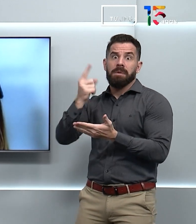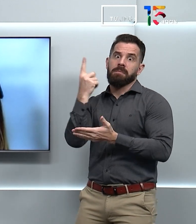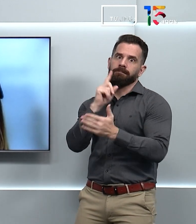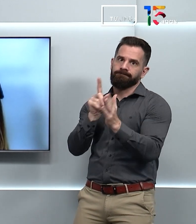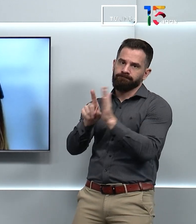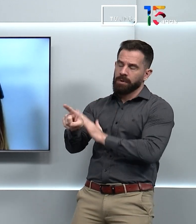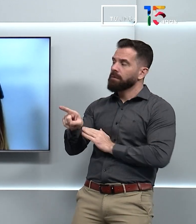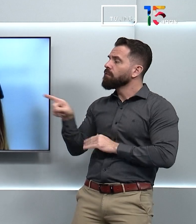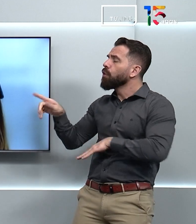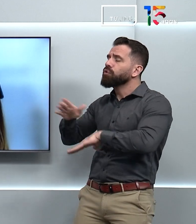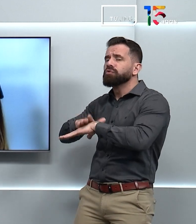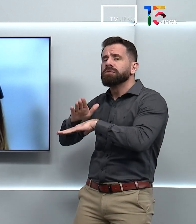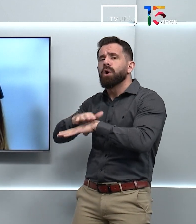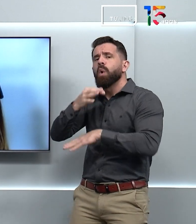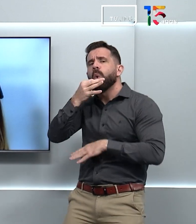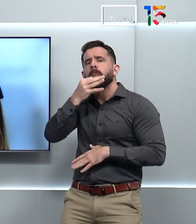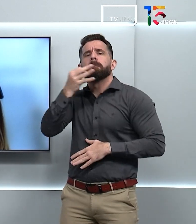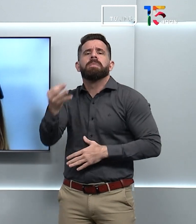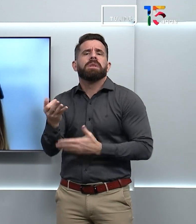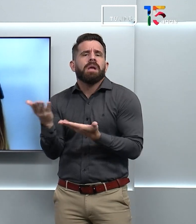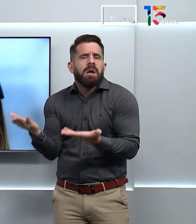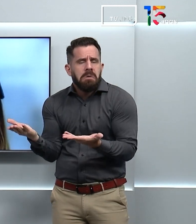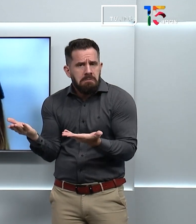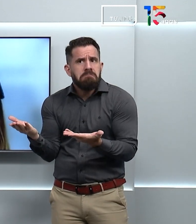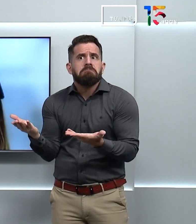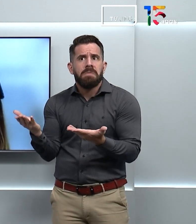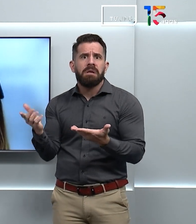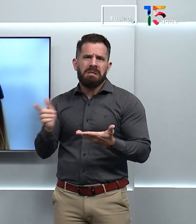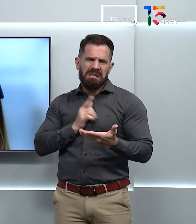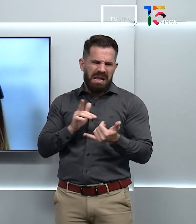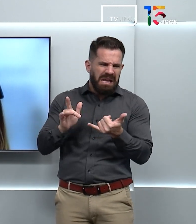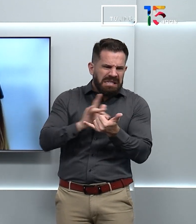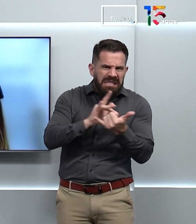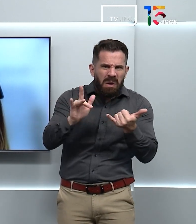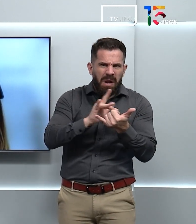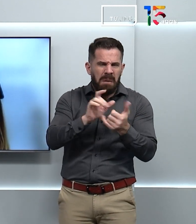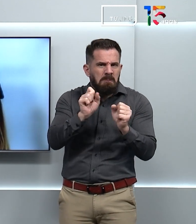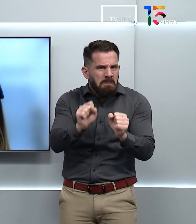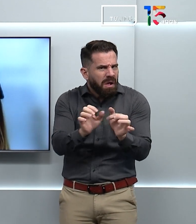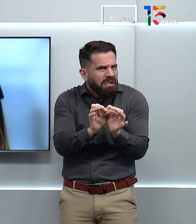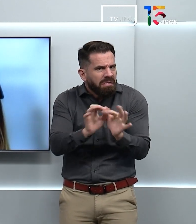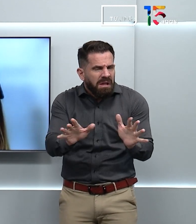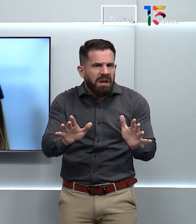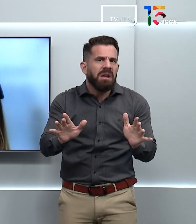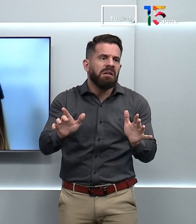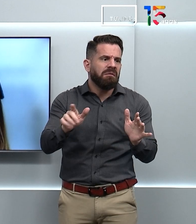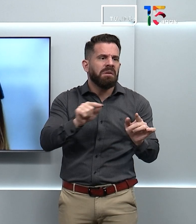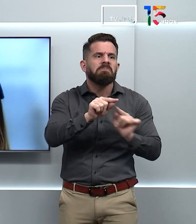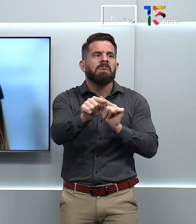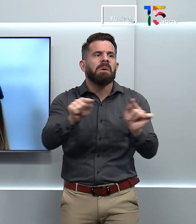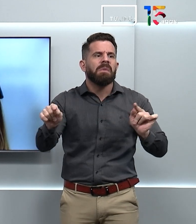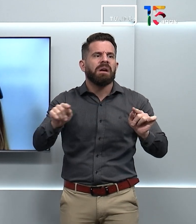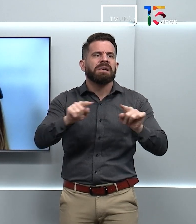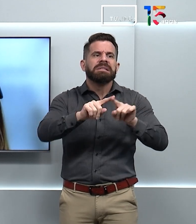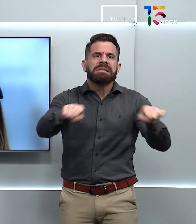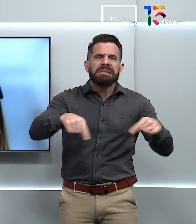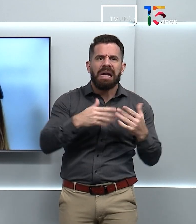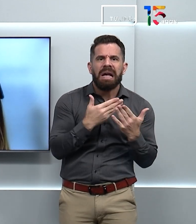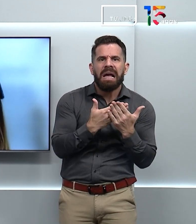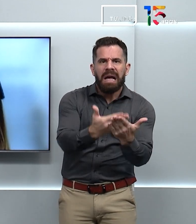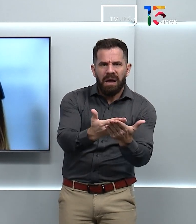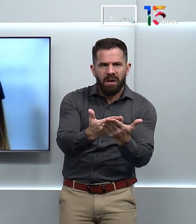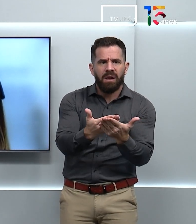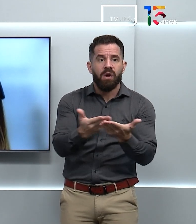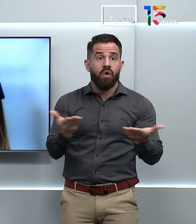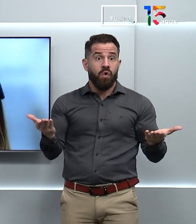da senhora como pesquisadora em relação ao uso dos celulares por estudantes? A gente sabe que a tecnologia pode ser muito importante hoje para as